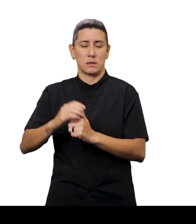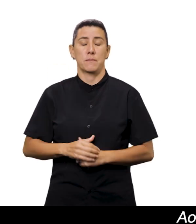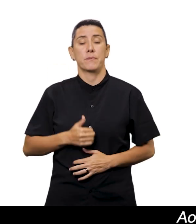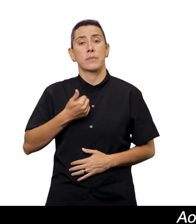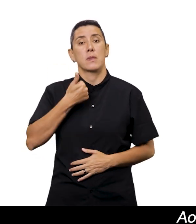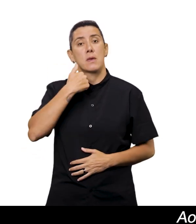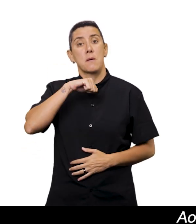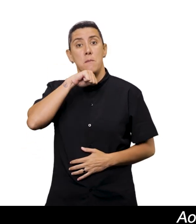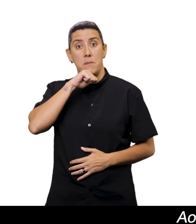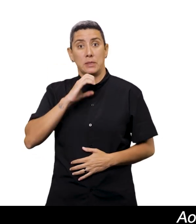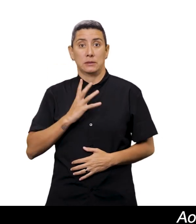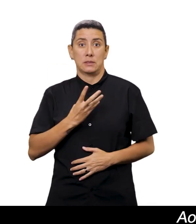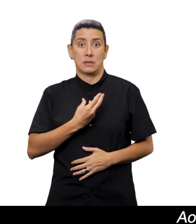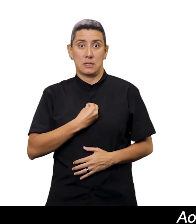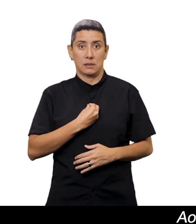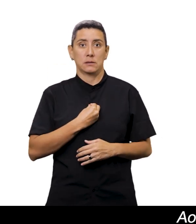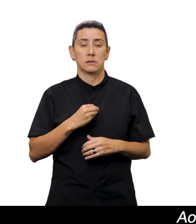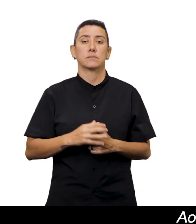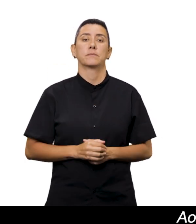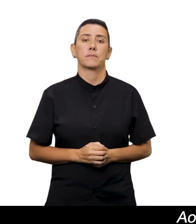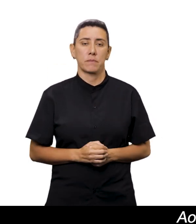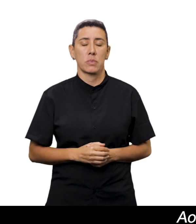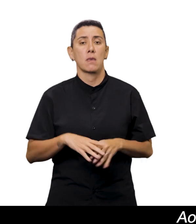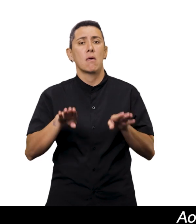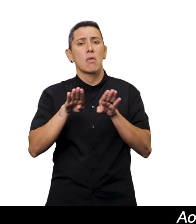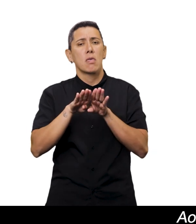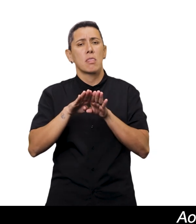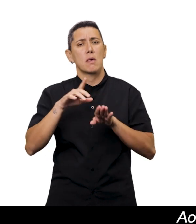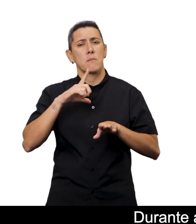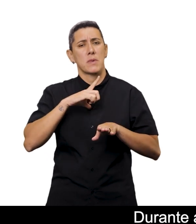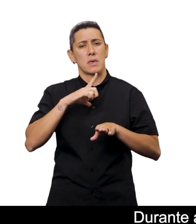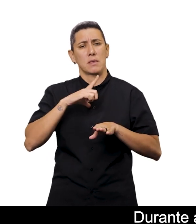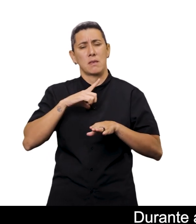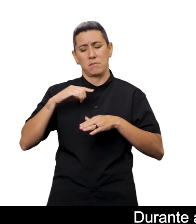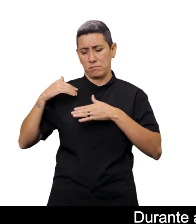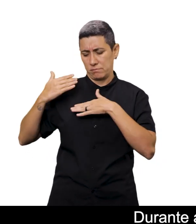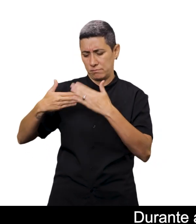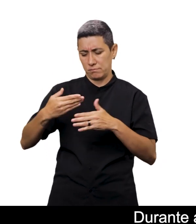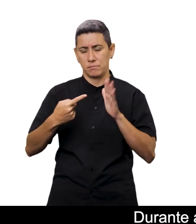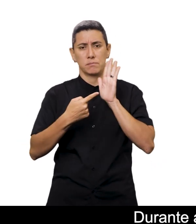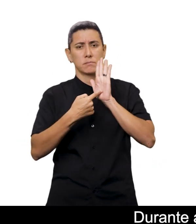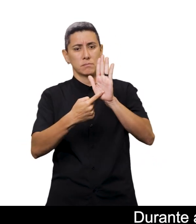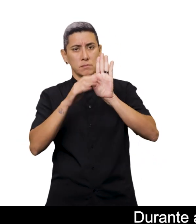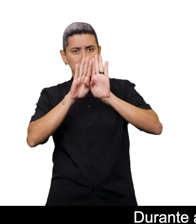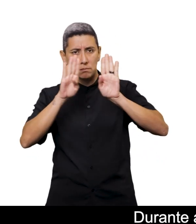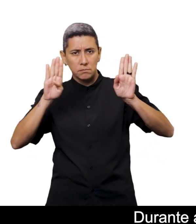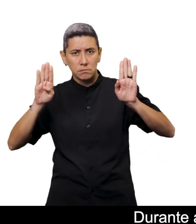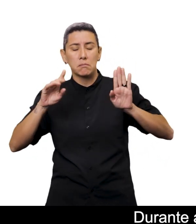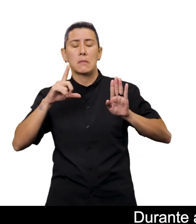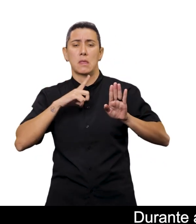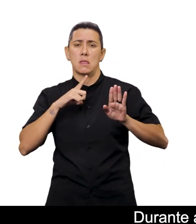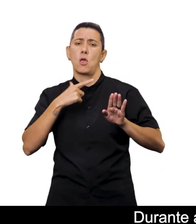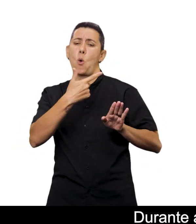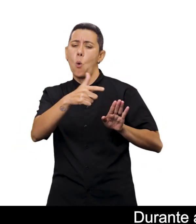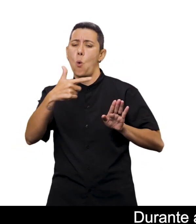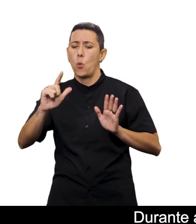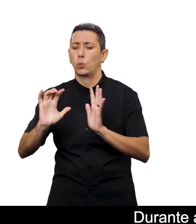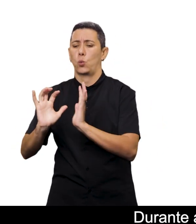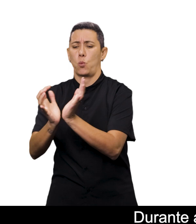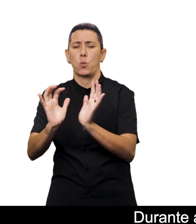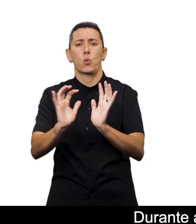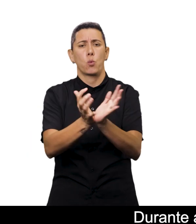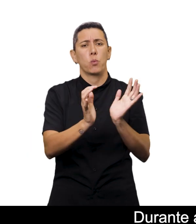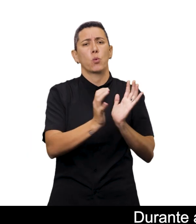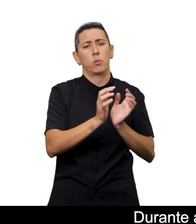Mata, Ao Mais Trans com Carinho e Construct Queer. Durante a exposição, são promovidas oficinas